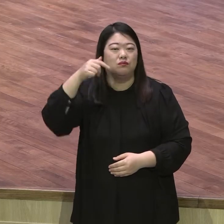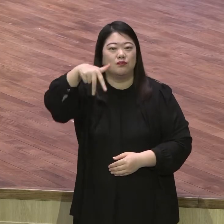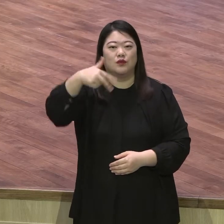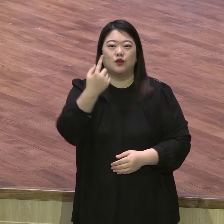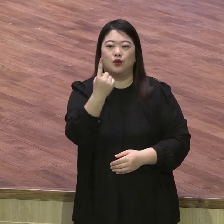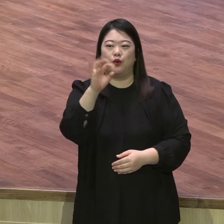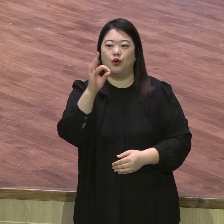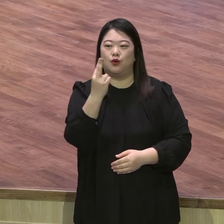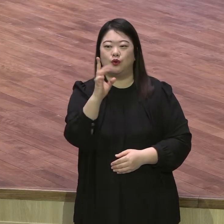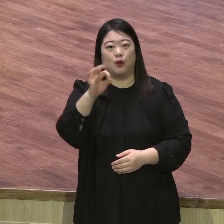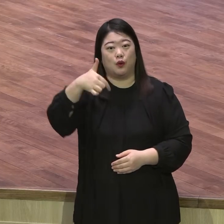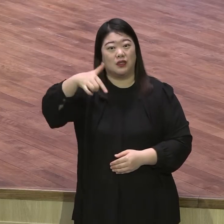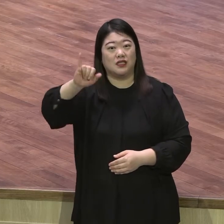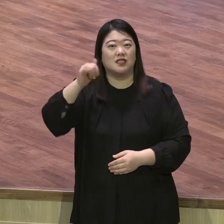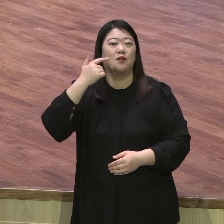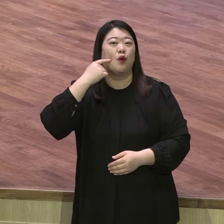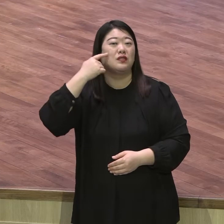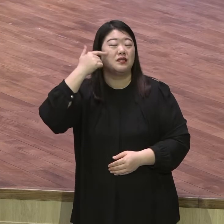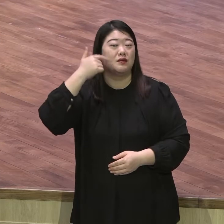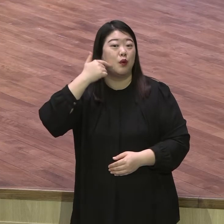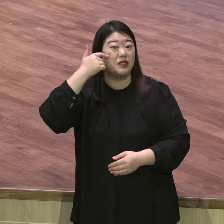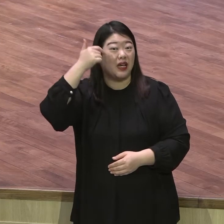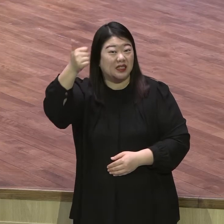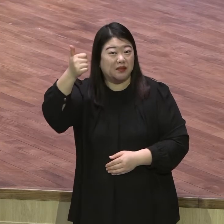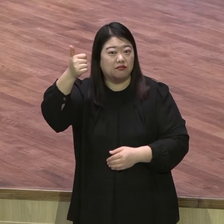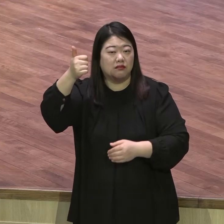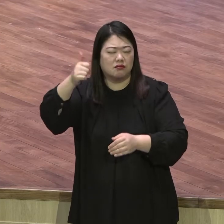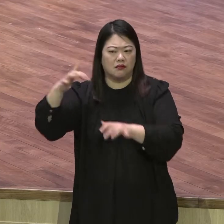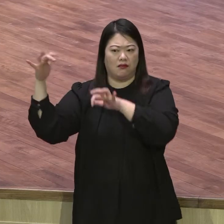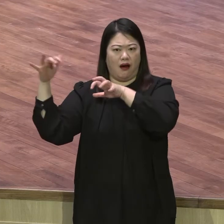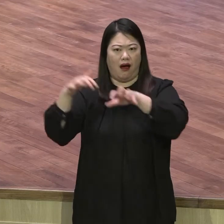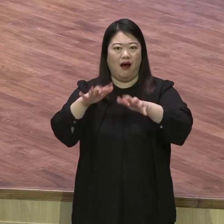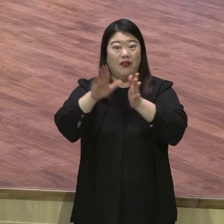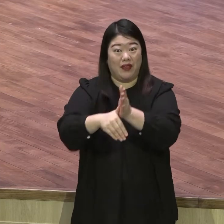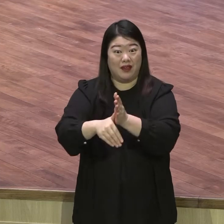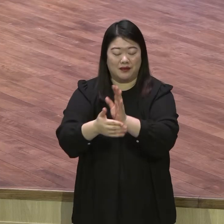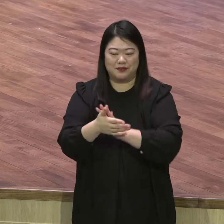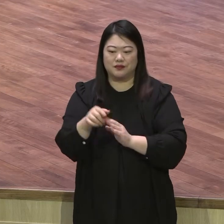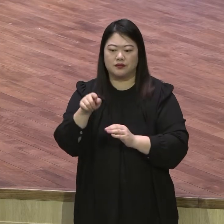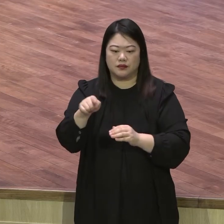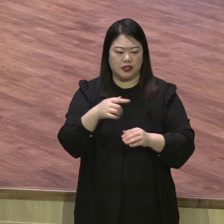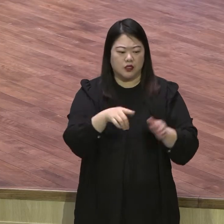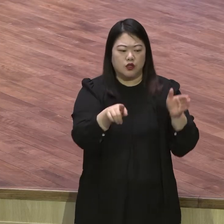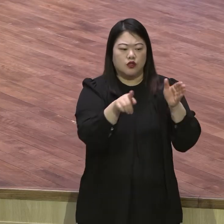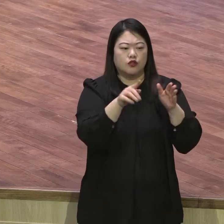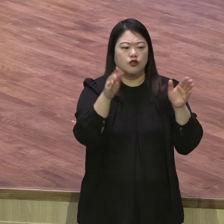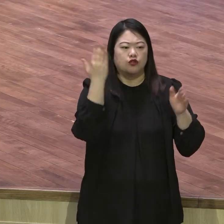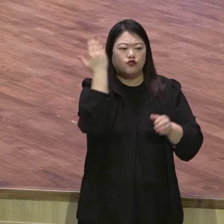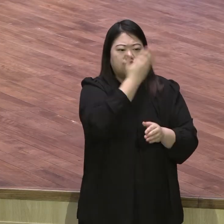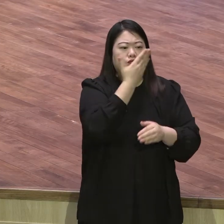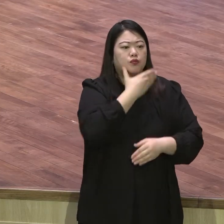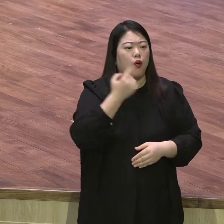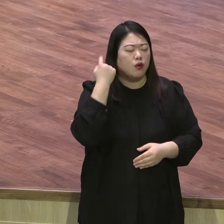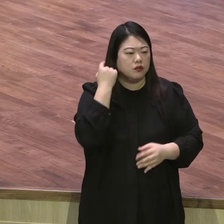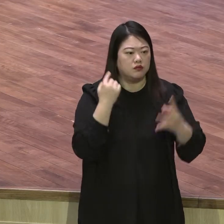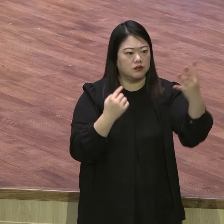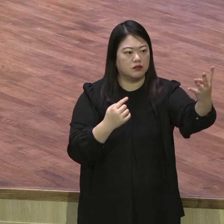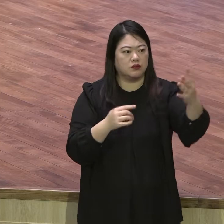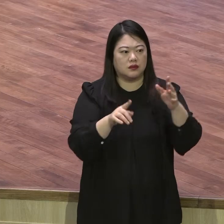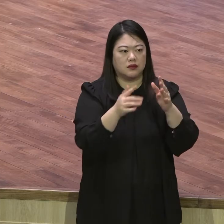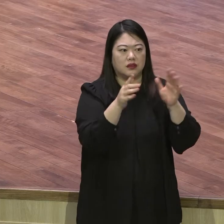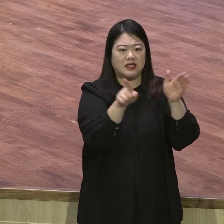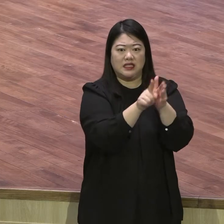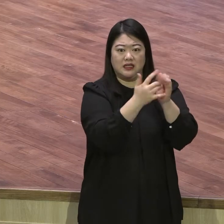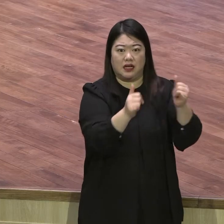난리가 났을 때. 그런데 순복음 신학생들이 여기 네 명이 와 있고 기독 예수 믿는 사람 나와